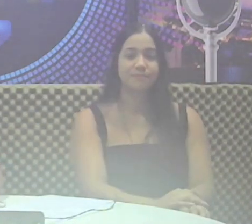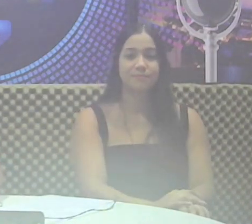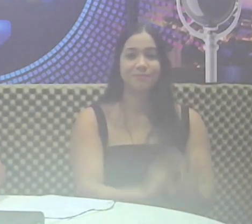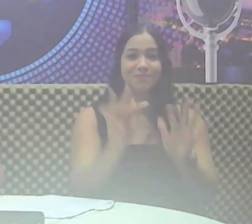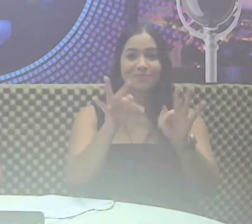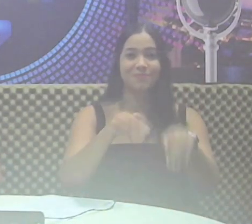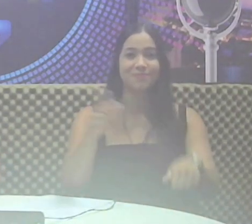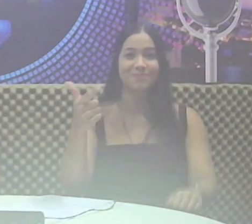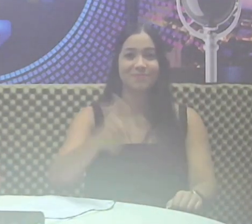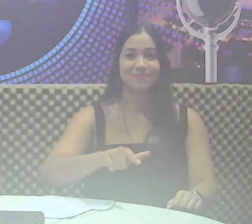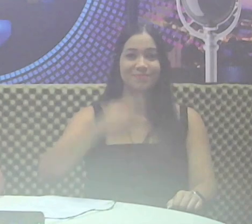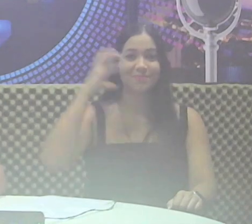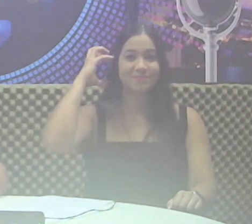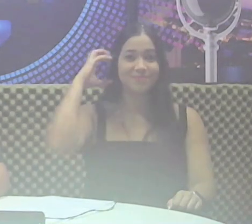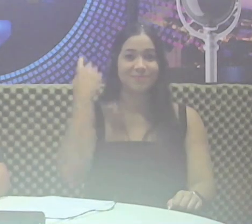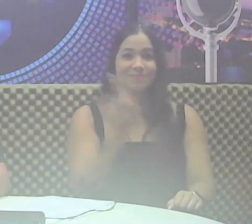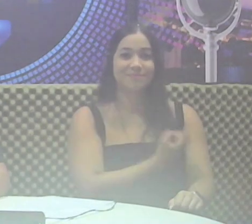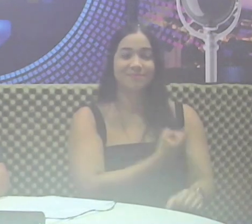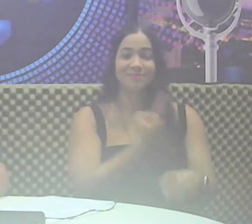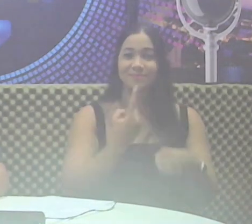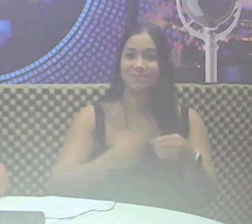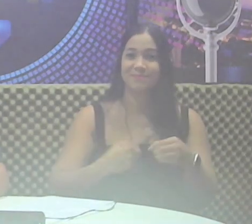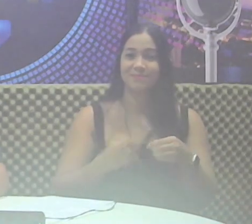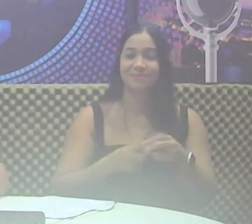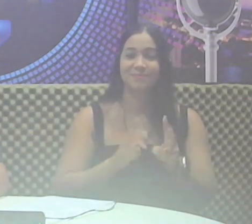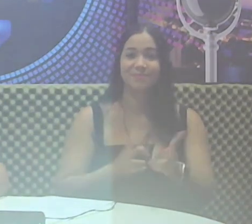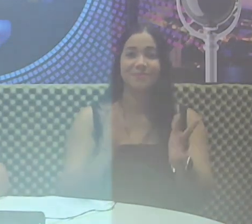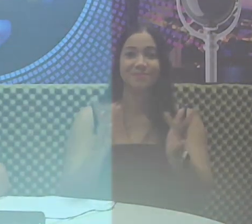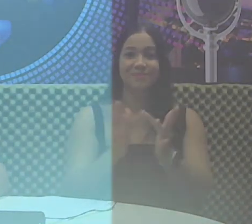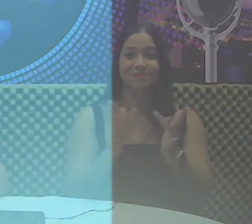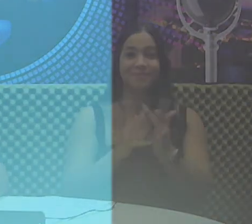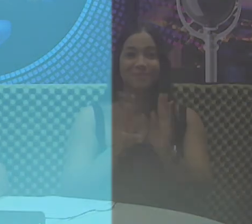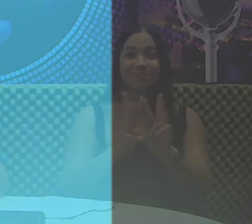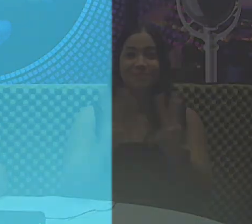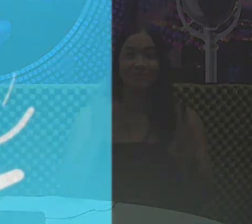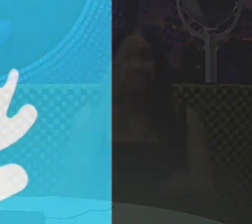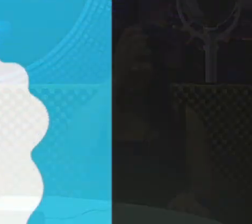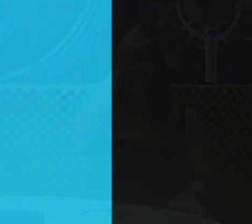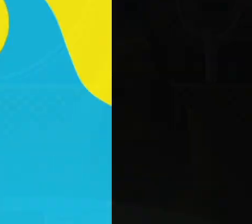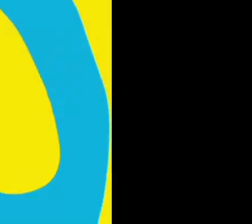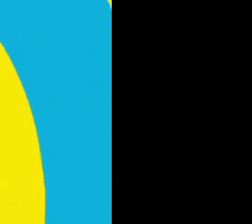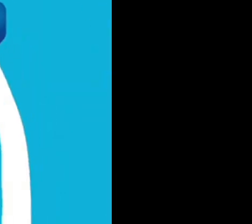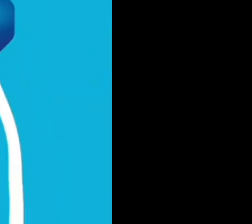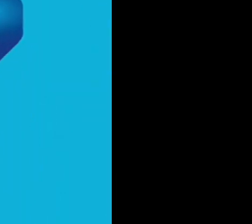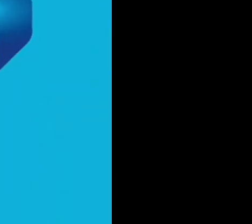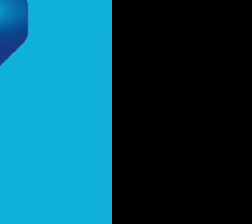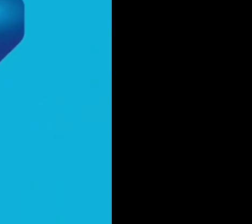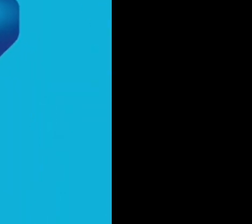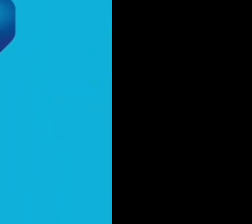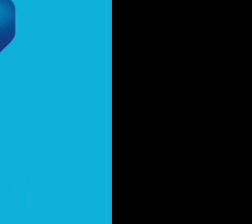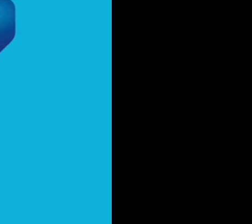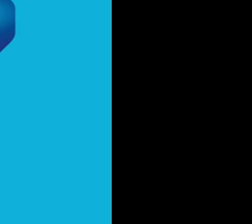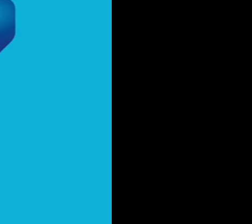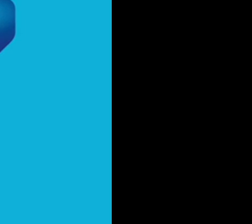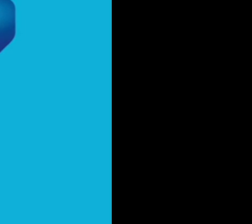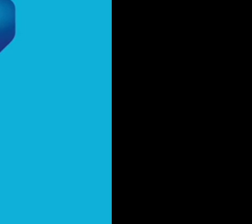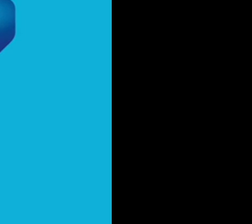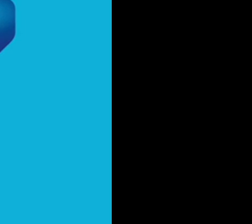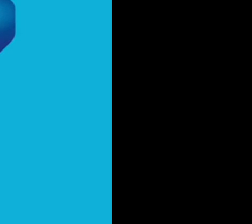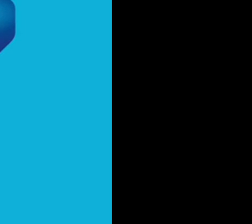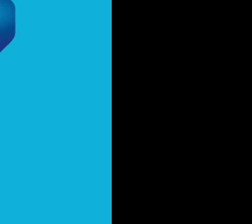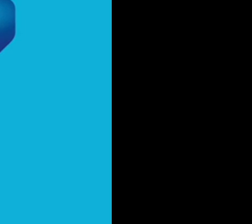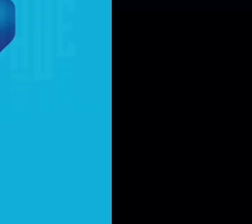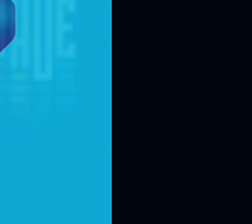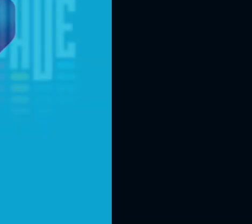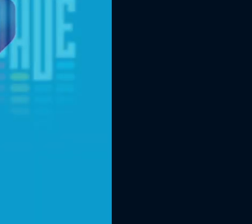Fica por aqui mais uma edição do programa da Rádio Nossa Cidade. Continue conosco no portal da Prefeitura e